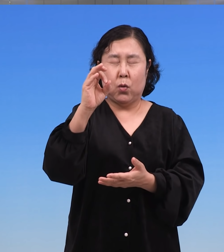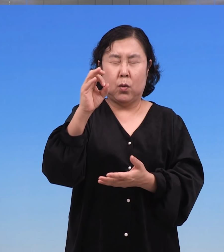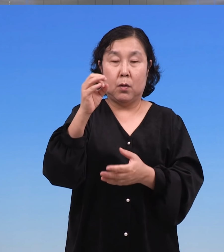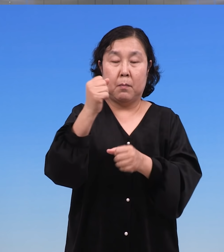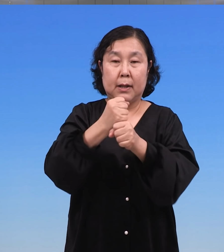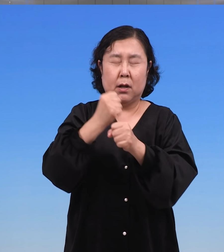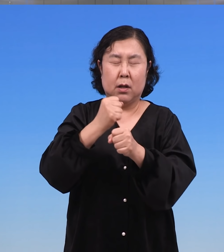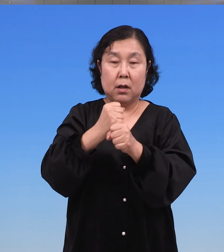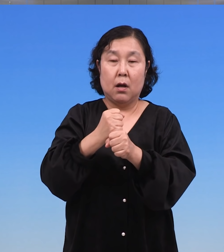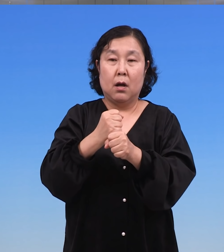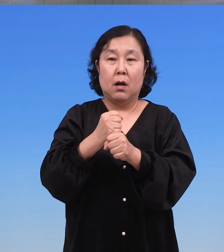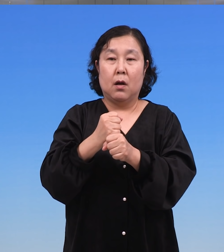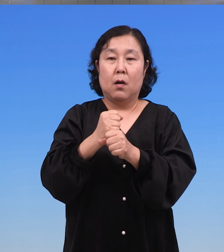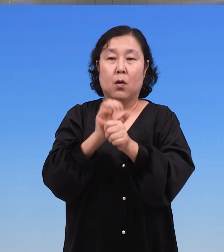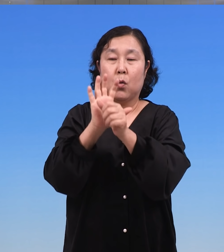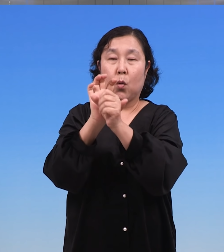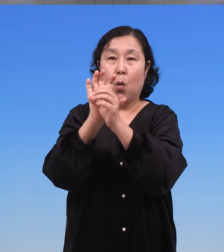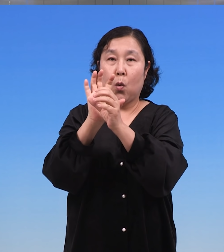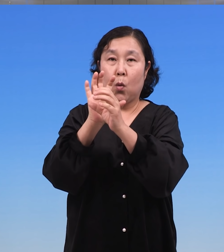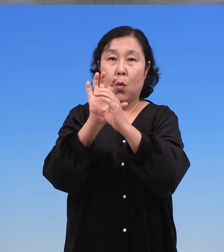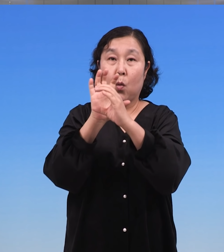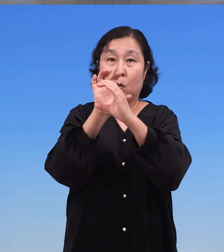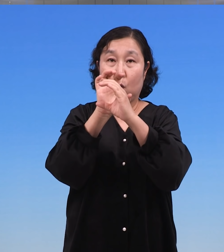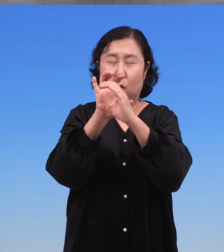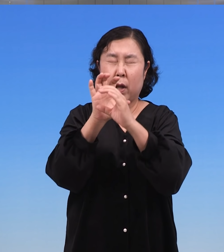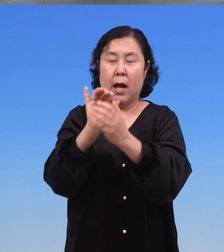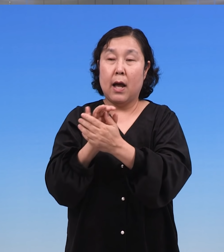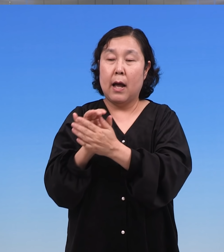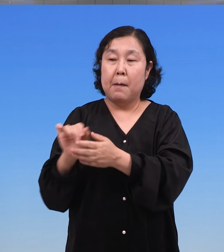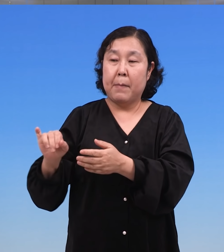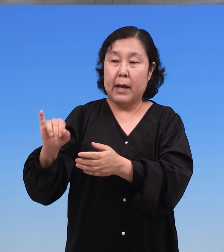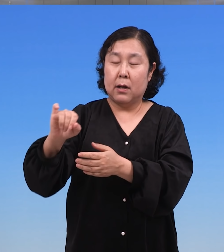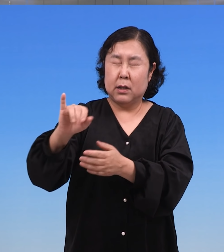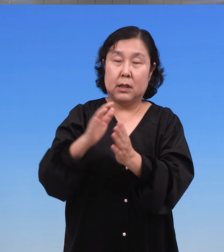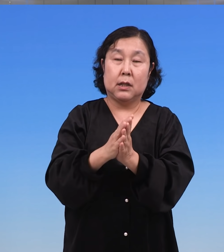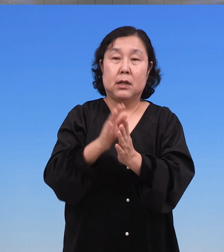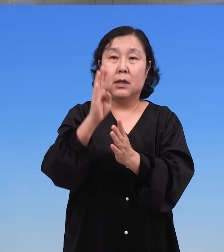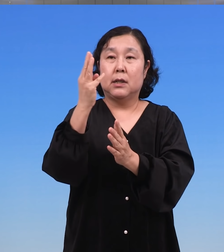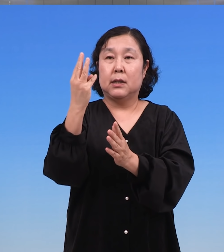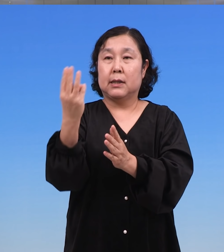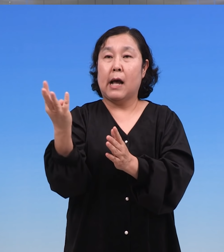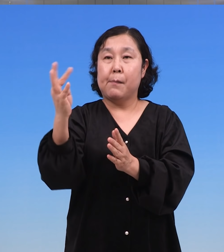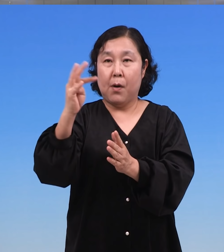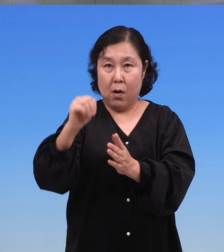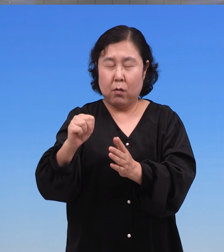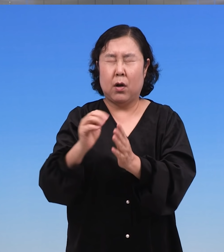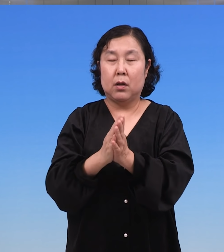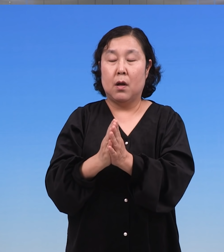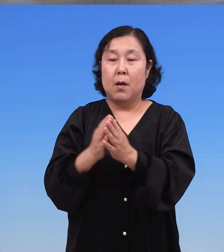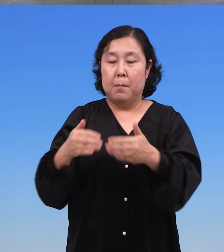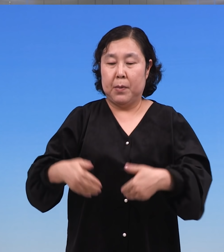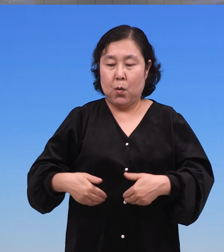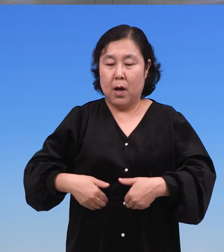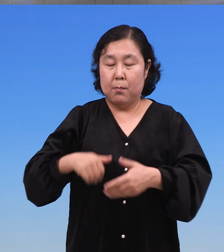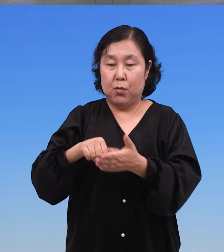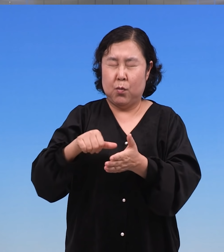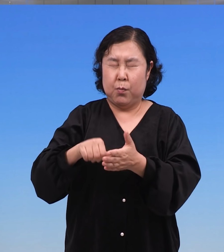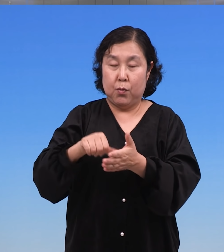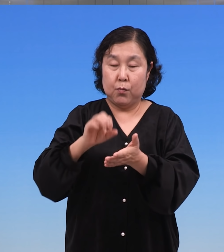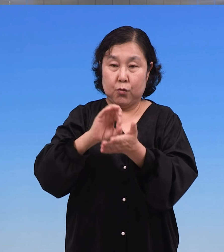바이러스 기금으로 3억 원을 이제 이번 주 중에 이제 바로 보낼 거예요. 가장 적절한 곳으로 이제 필요한